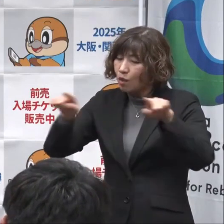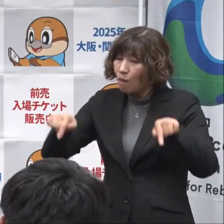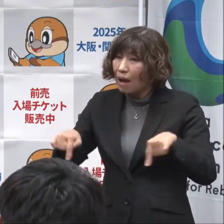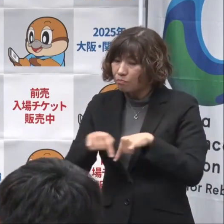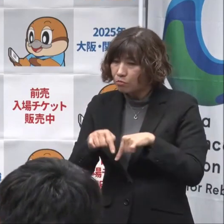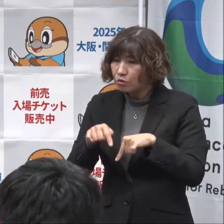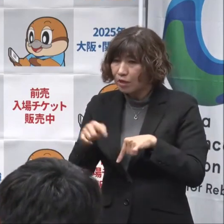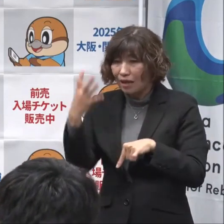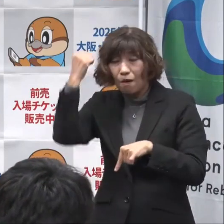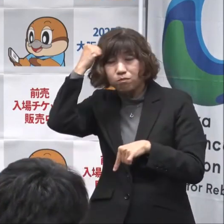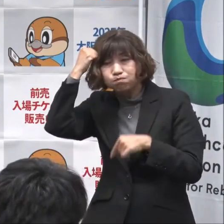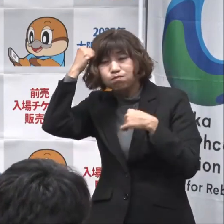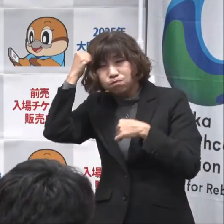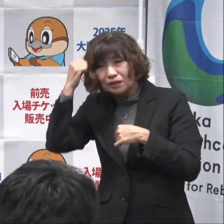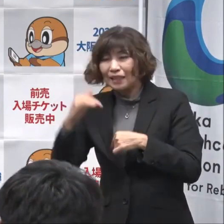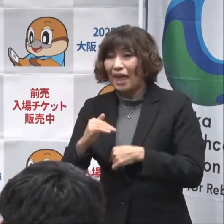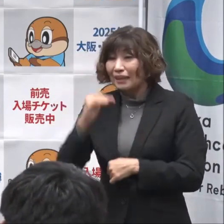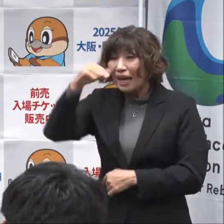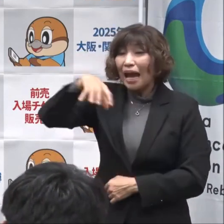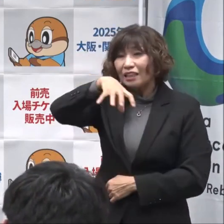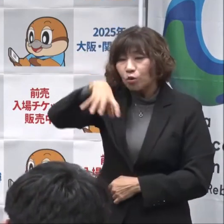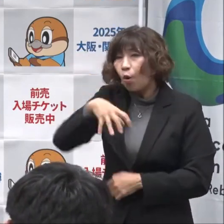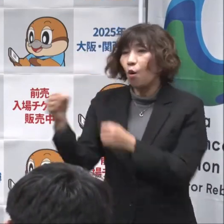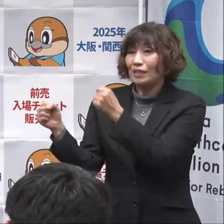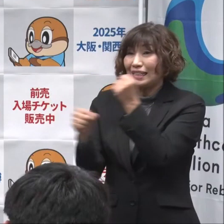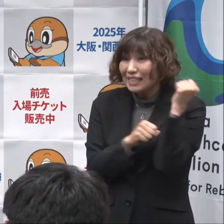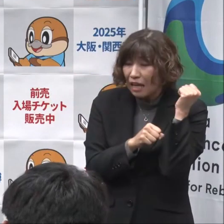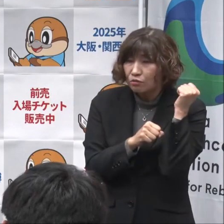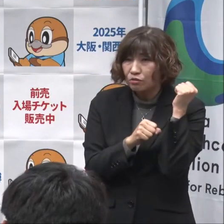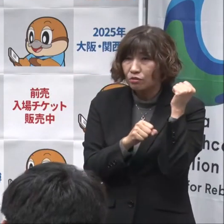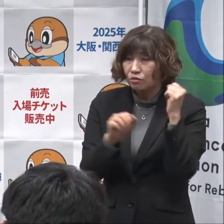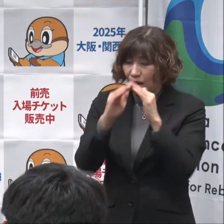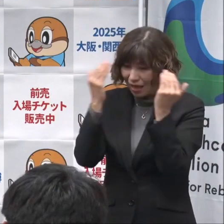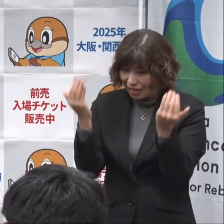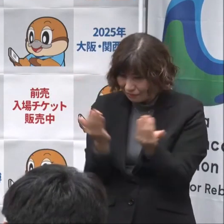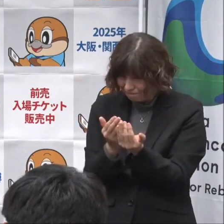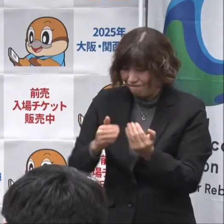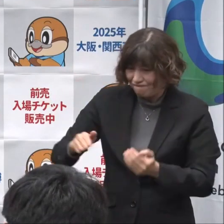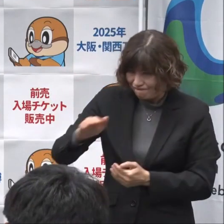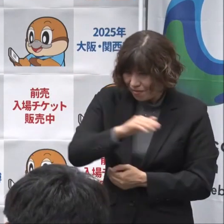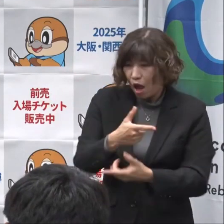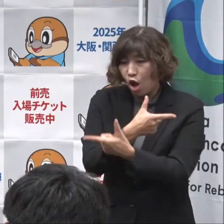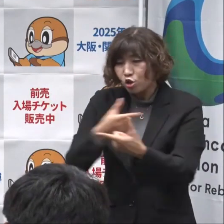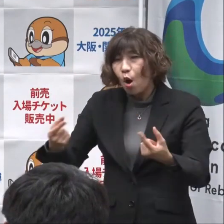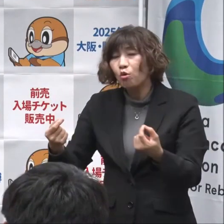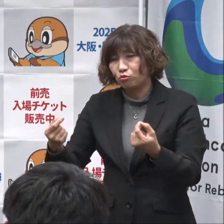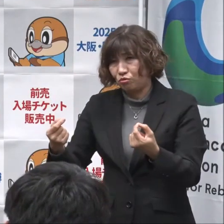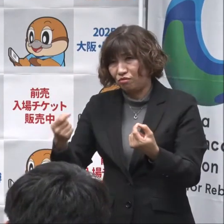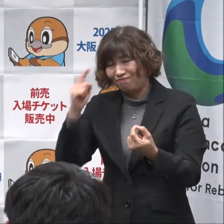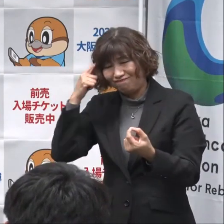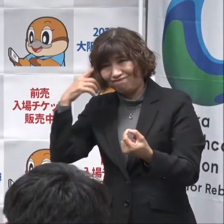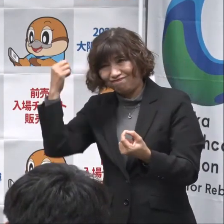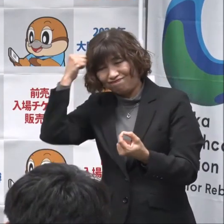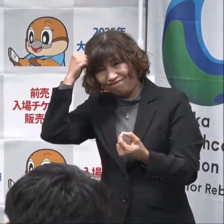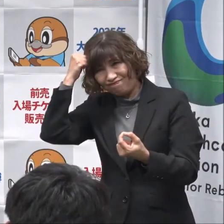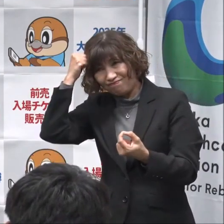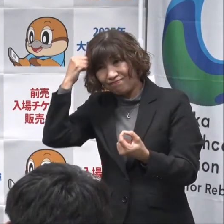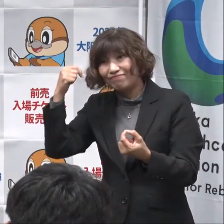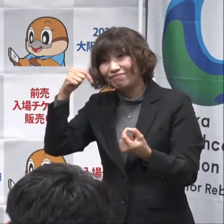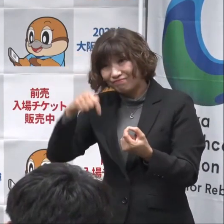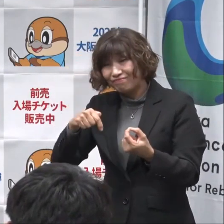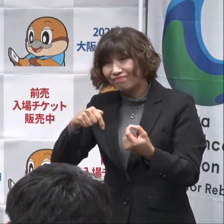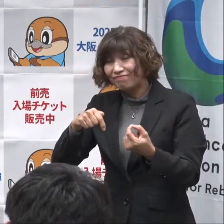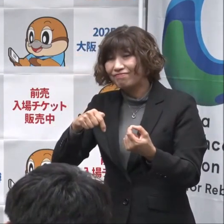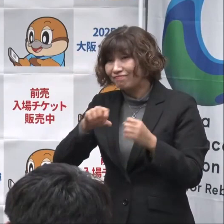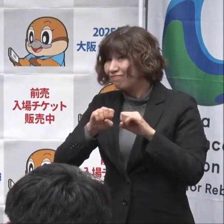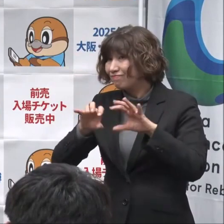逃げるということを全員の共通認識にする、というようなことをまず重視をしていけたらな